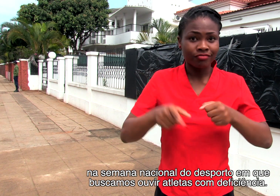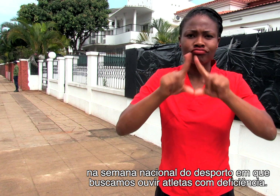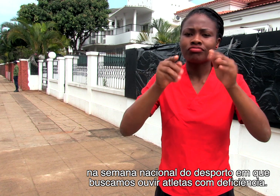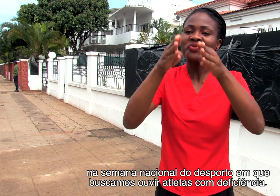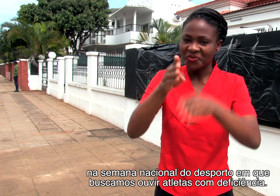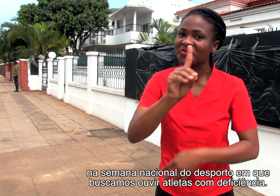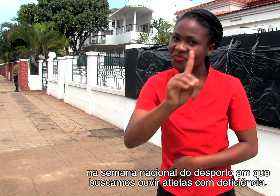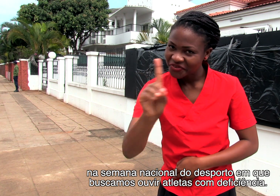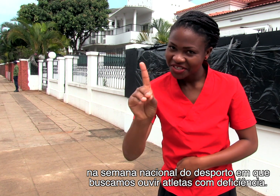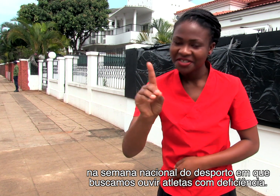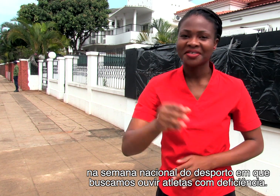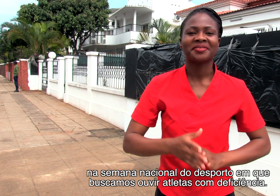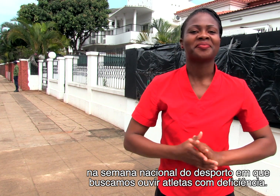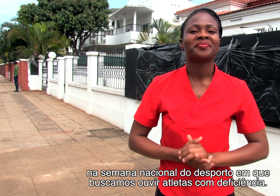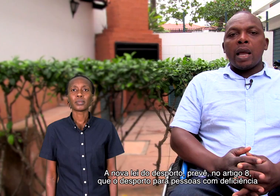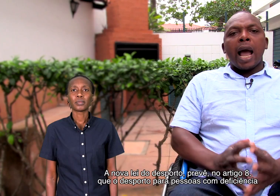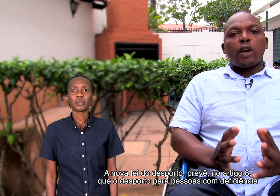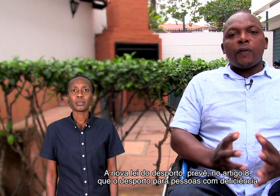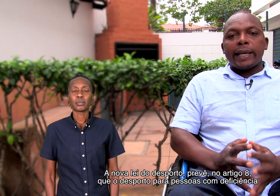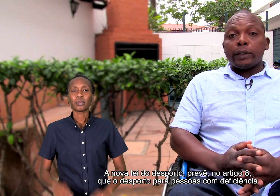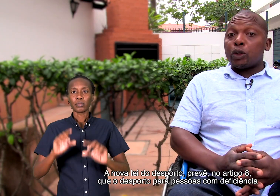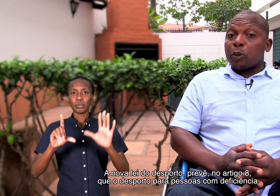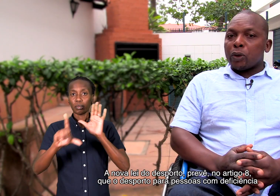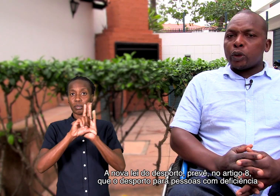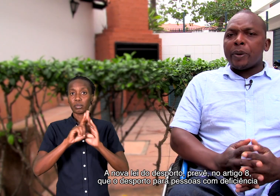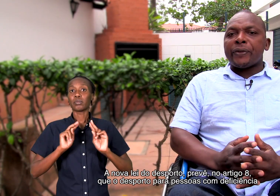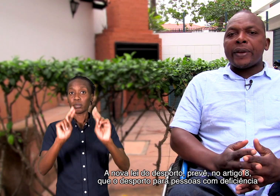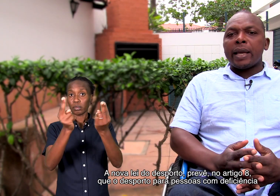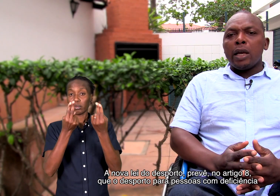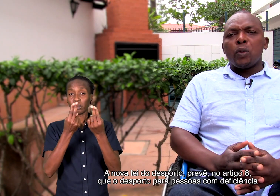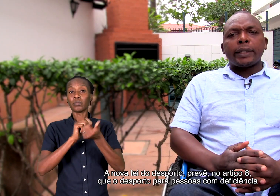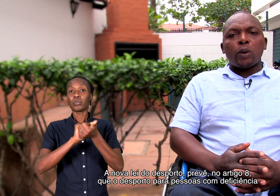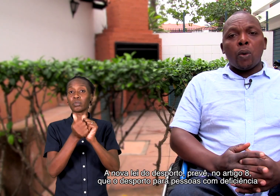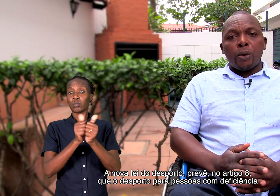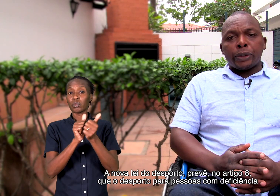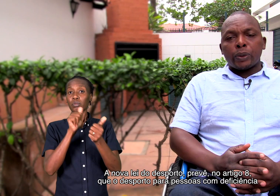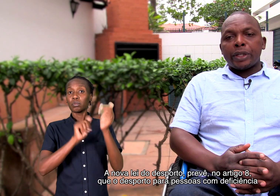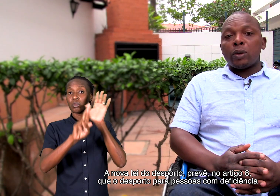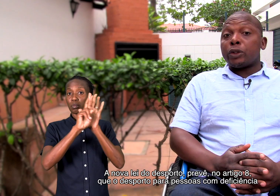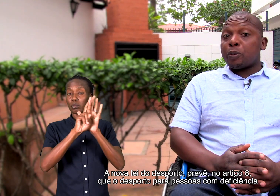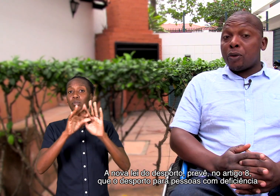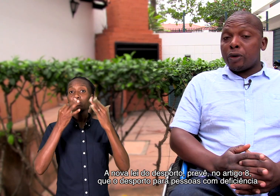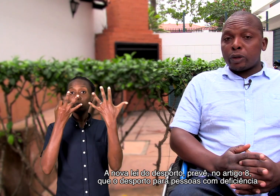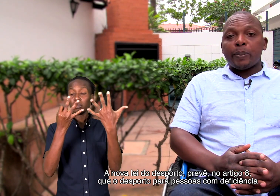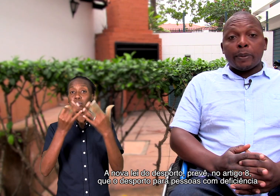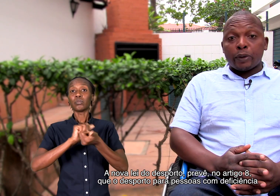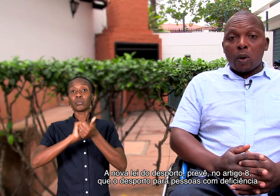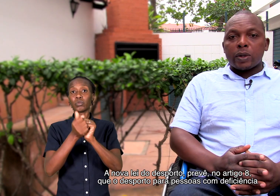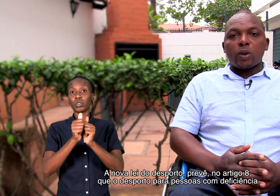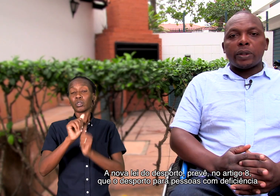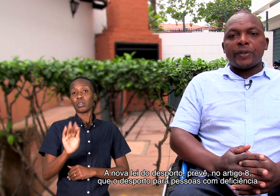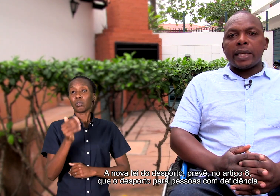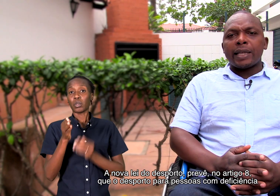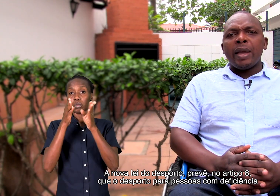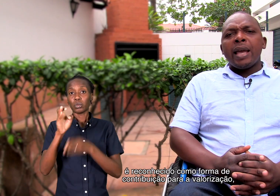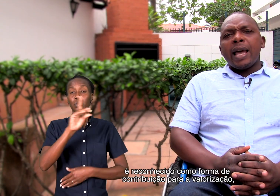ouvir atletas com deficiência. A nova lei do desporto prevê, no artigo 8, que o desporto para pessoas